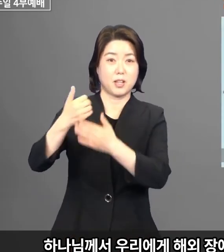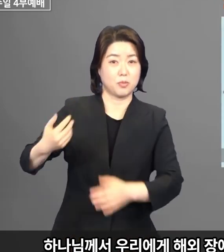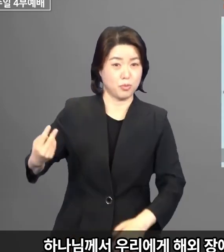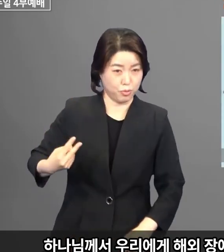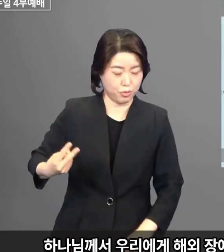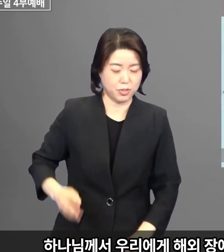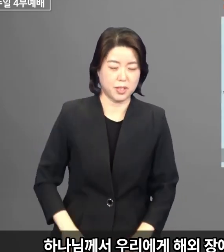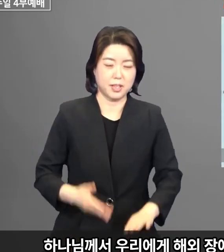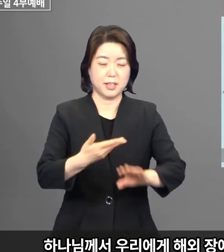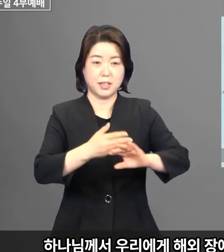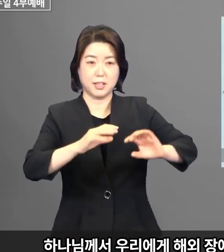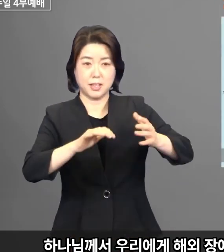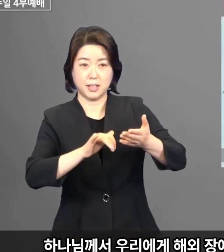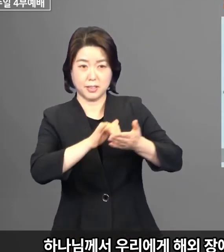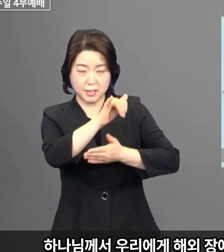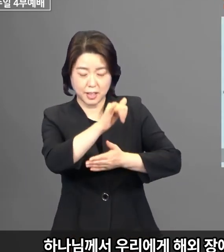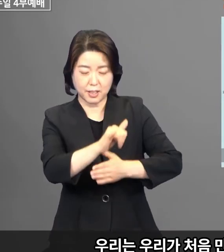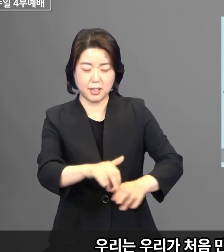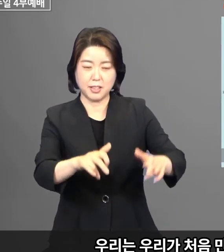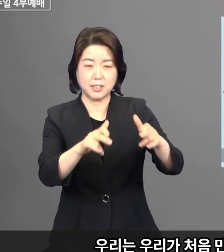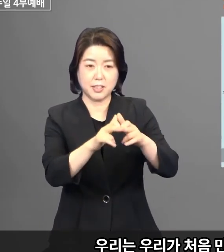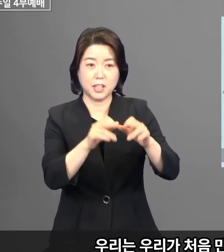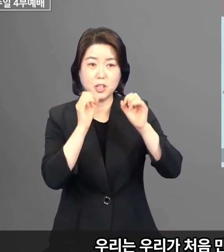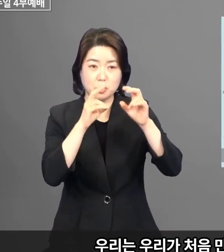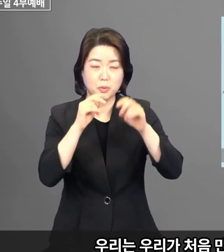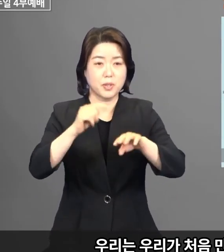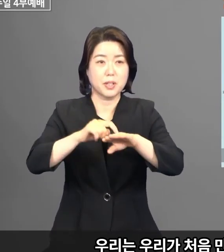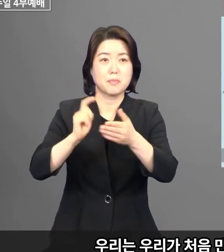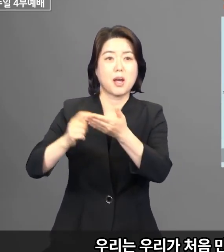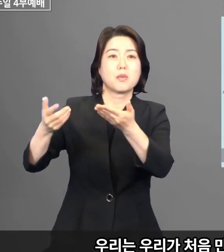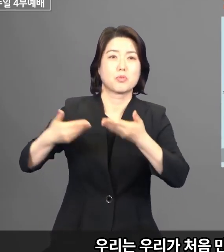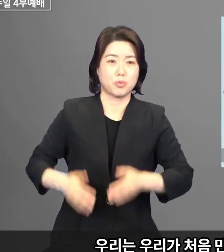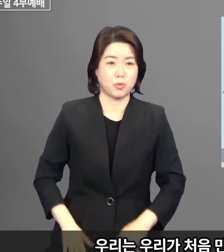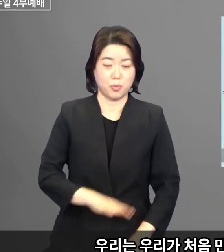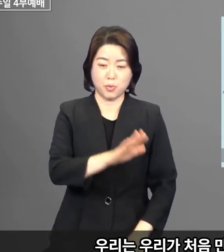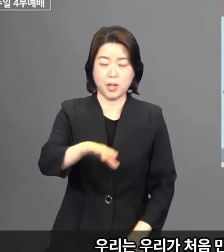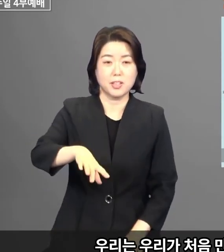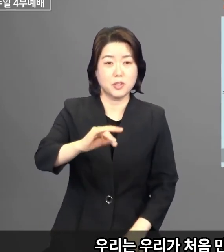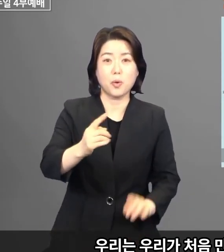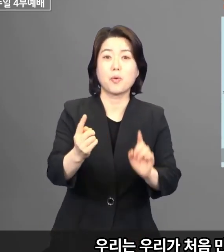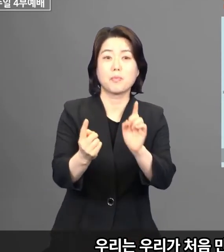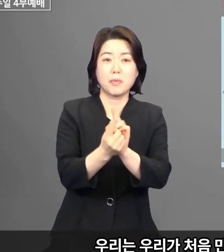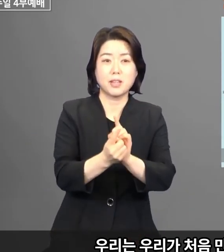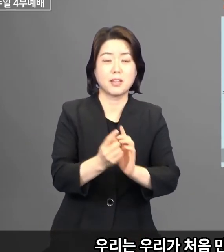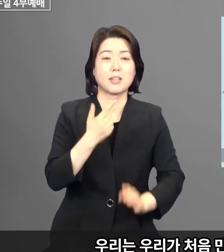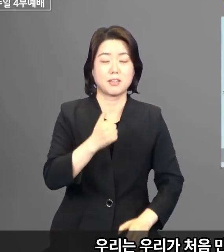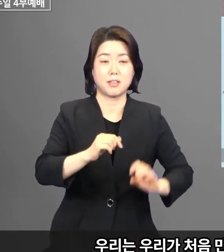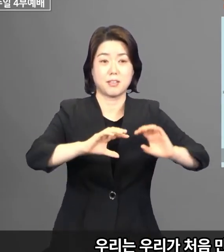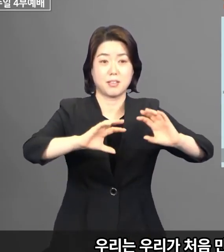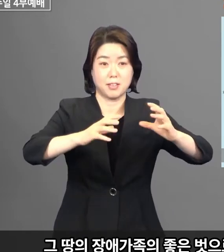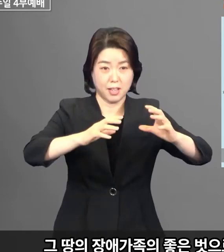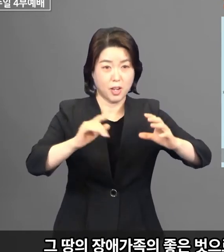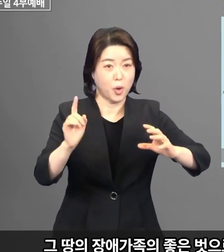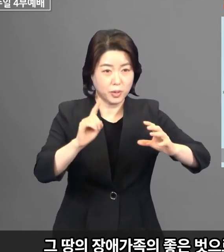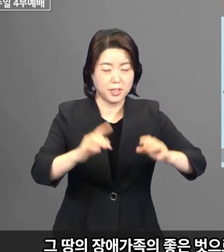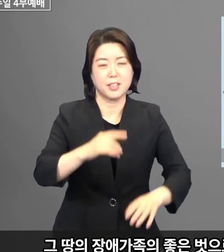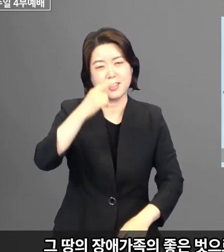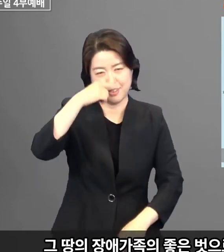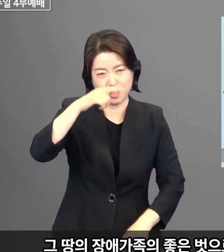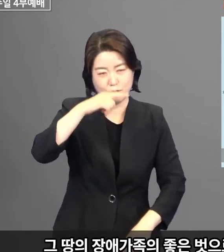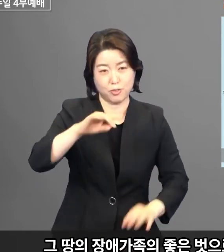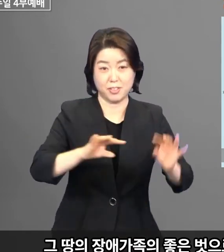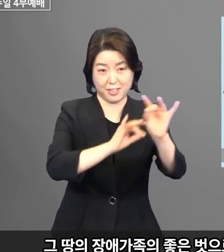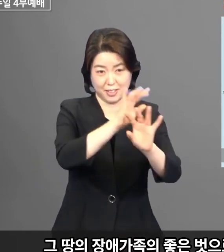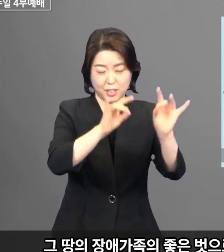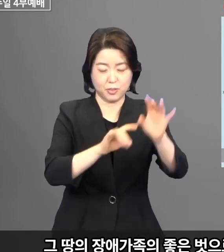해외 장애인 선교에 대한 마음을 주셨고 우리가 처음 만났던 나라인 태국에서 그 땅의 장애